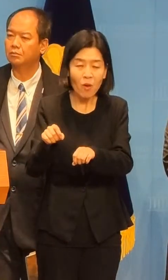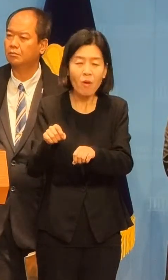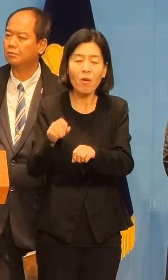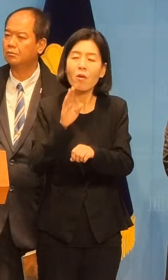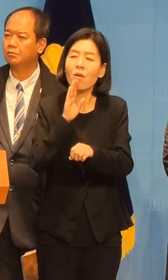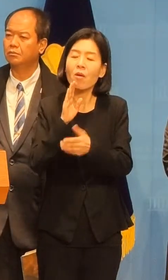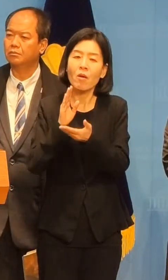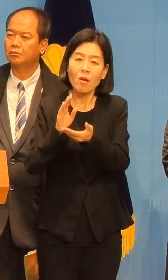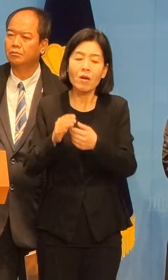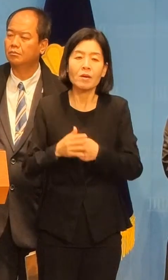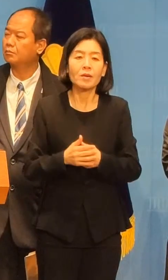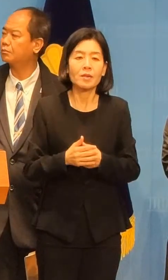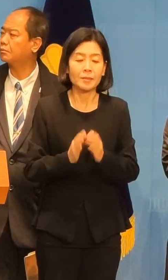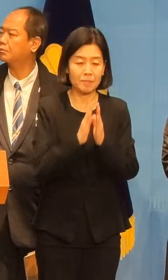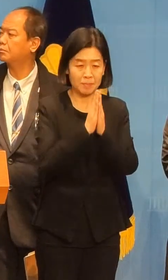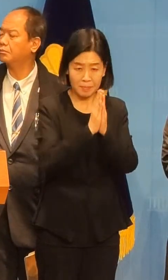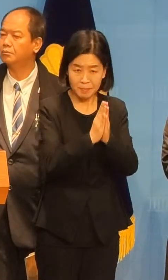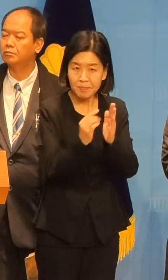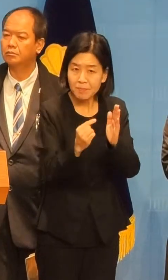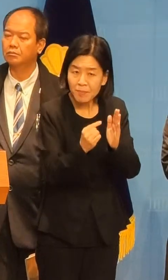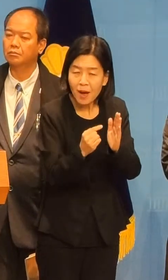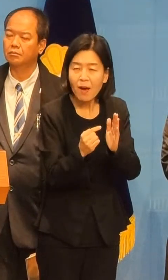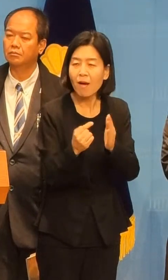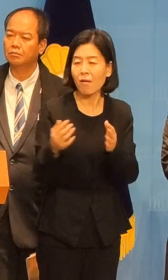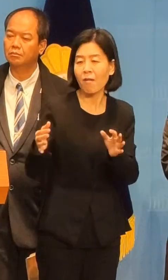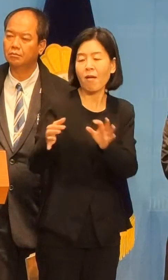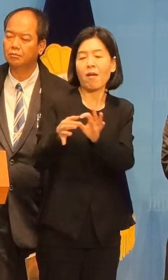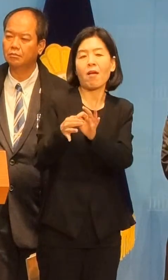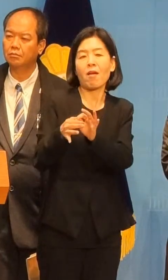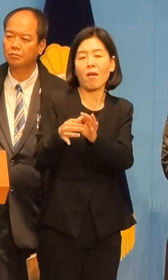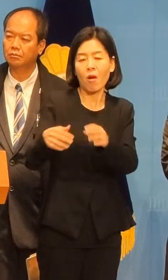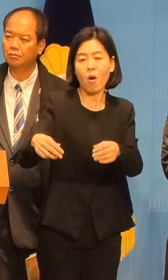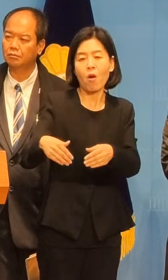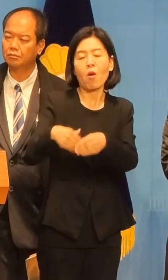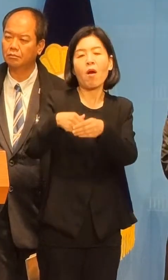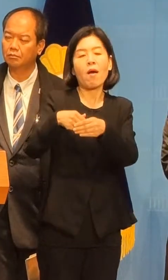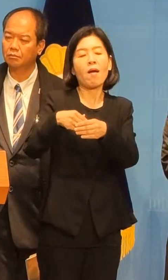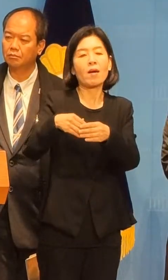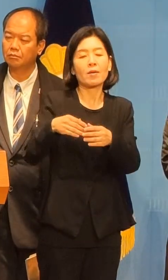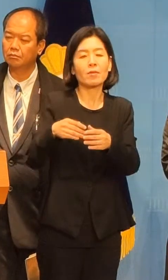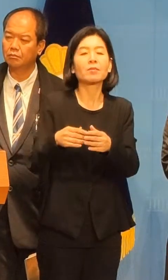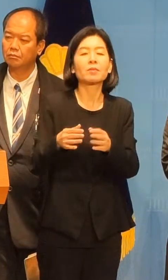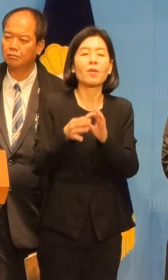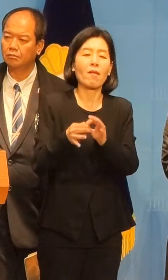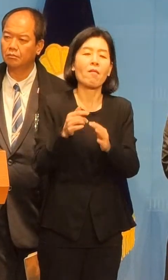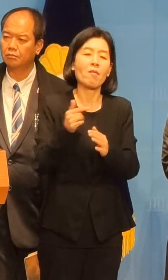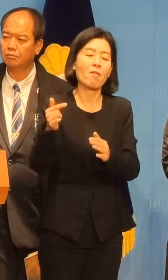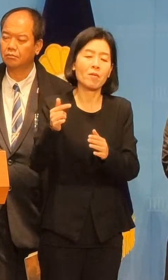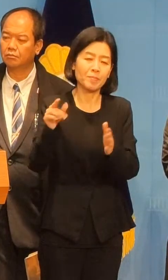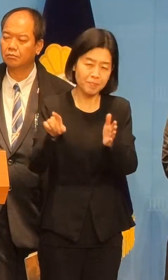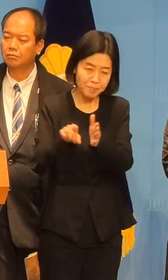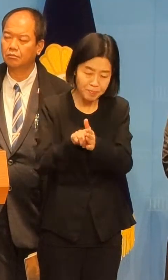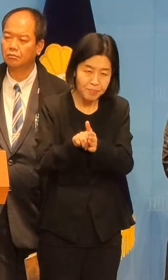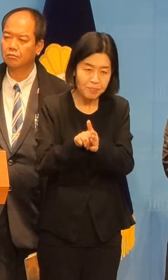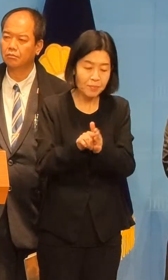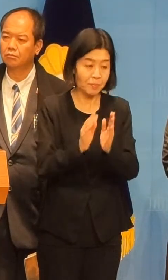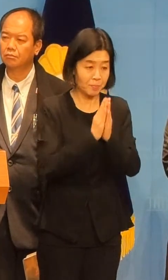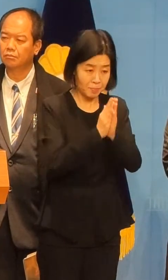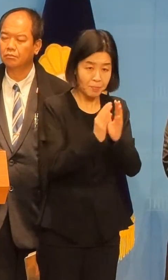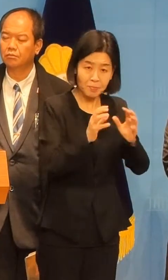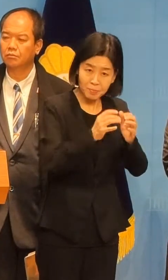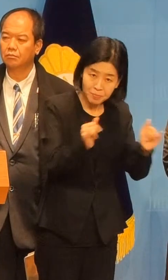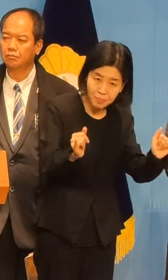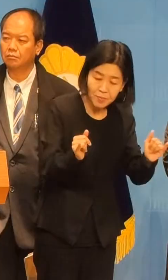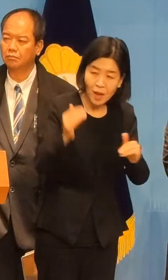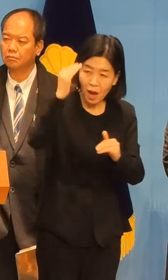부여합니다. 미얀마하고도 깊은 관계가 있다고 저는 믿습니다. 오늘날 미얀마 국민들은